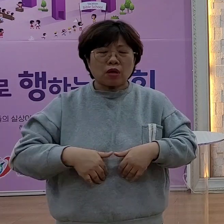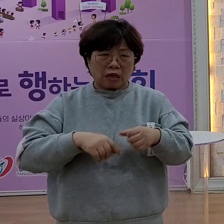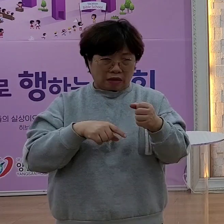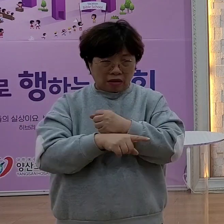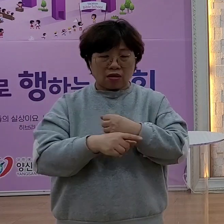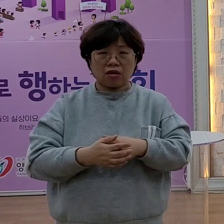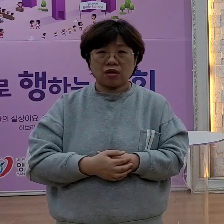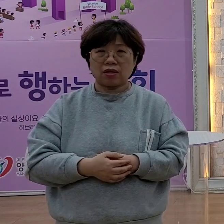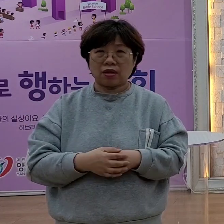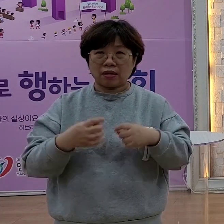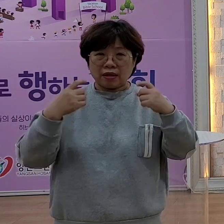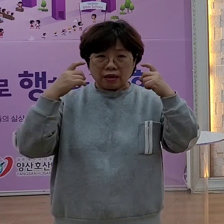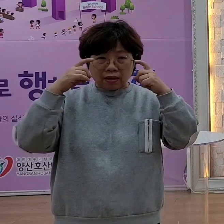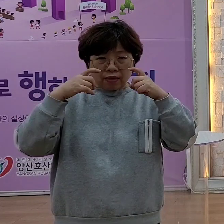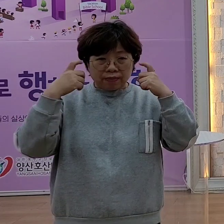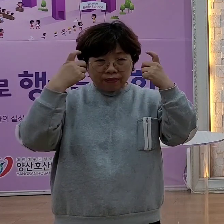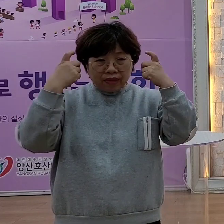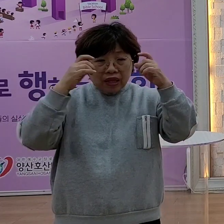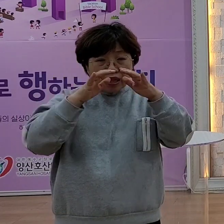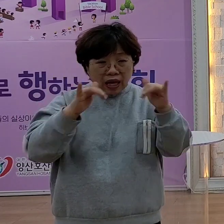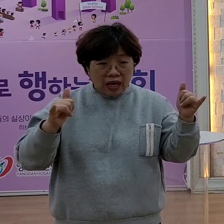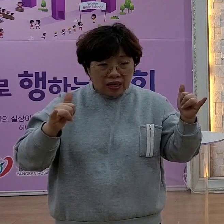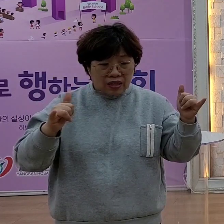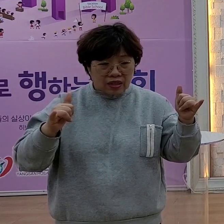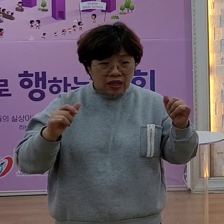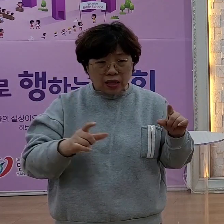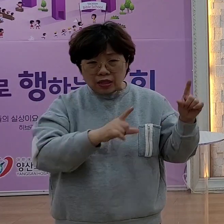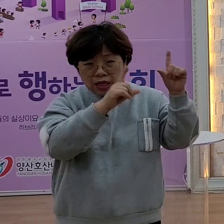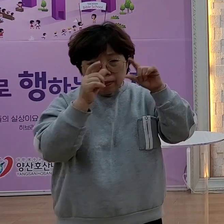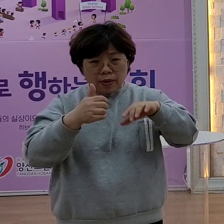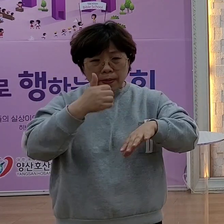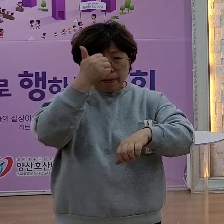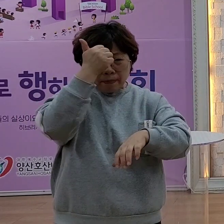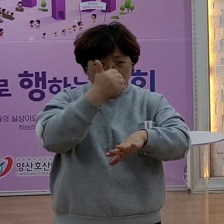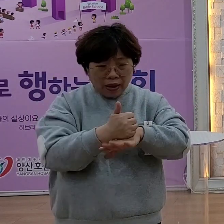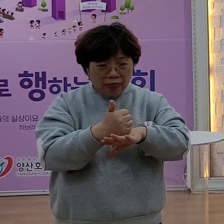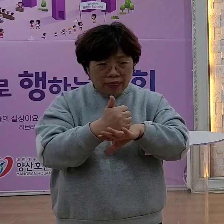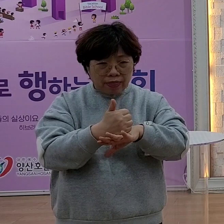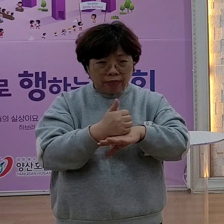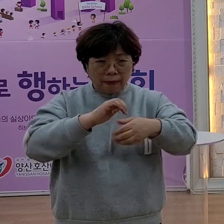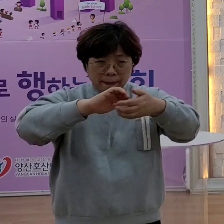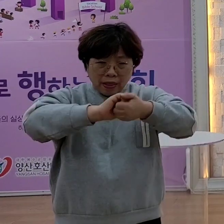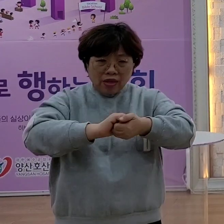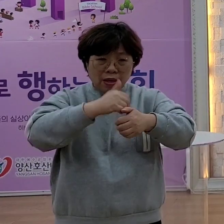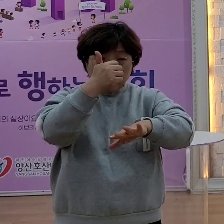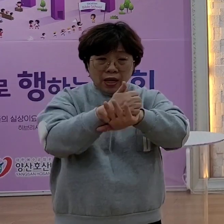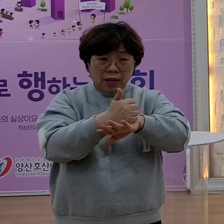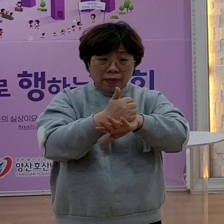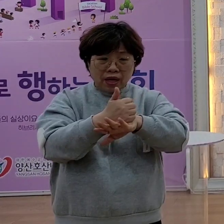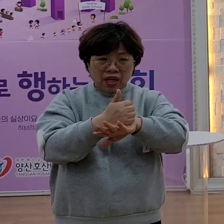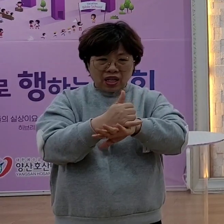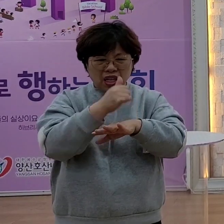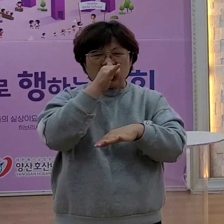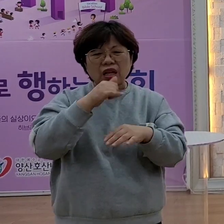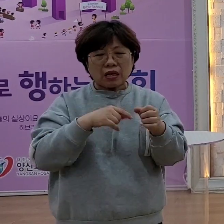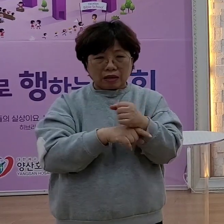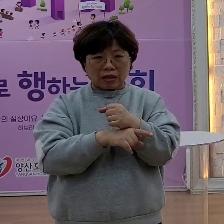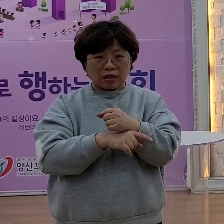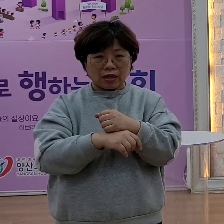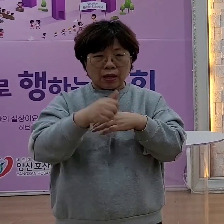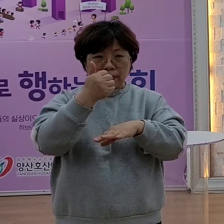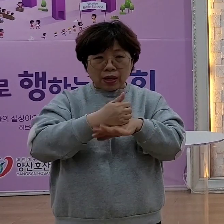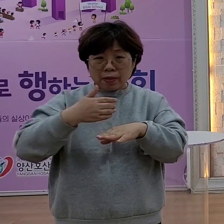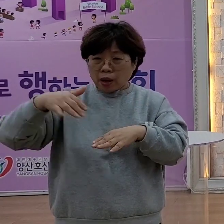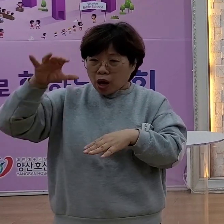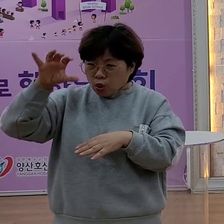인생은 우리가 반드시 결산의 때가 있고 끝이 있다. 어딘가 우리가 정착 마지막 갈 목적지가 있다는